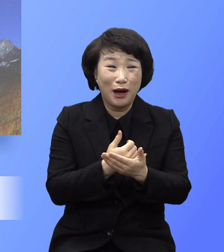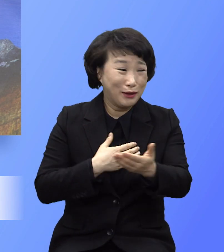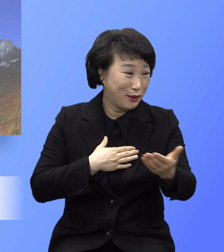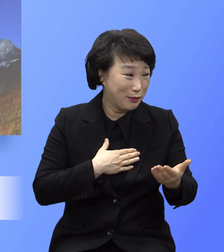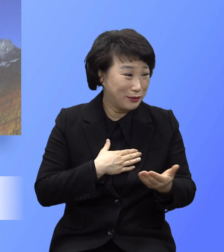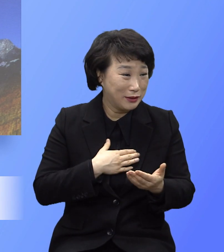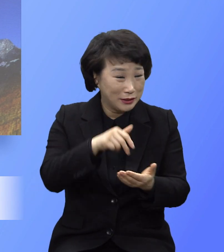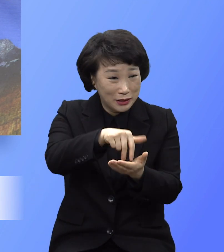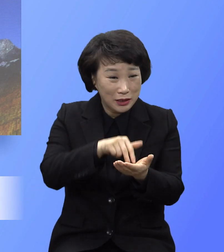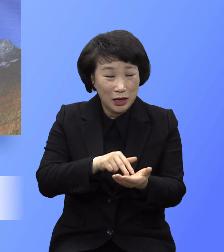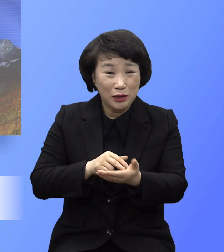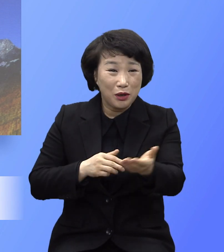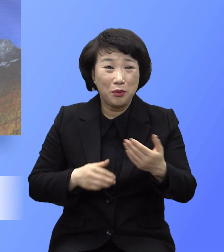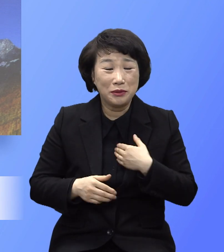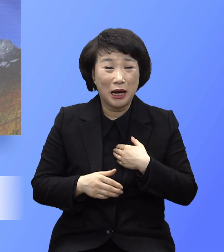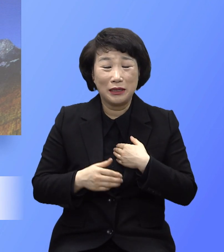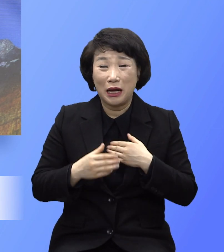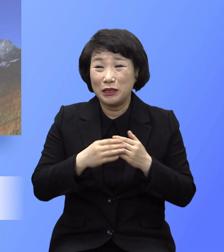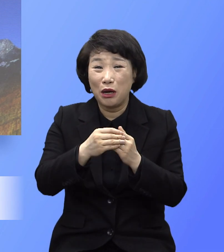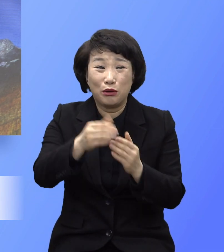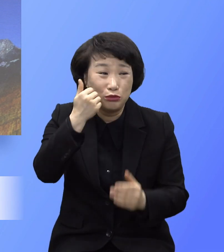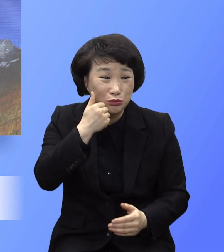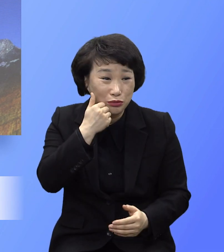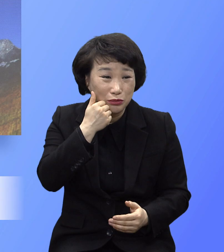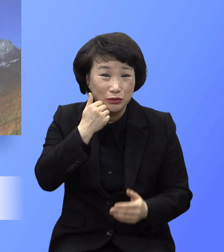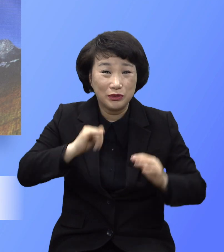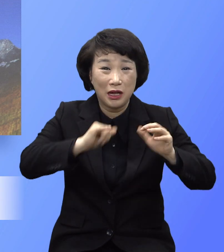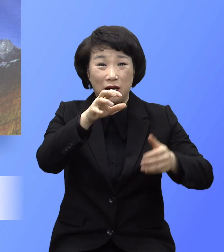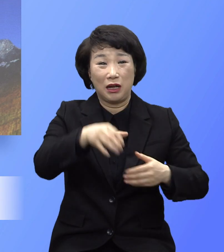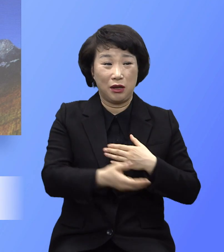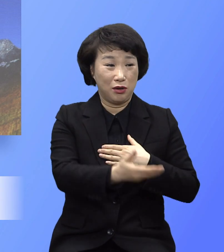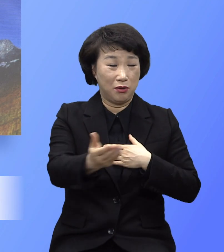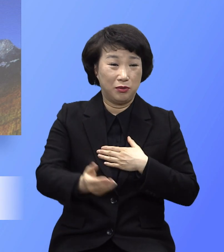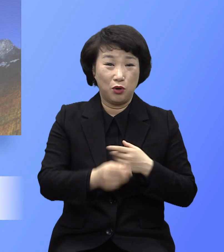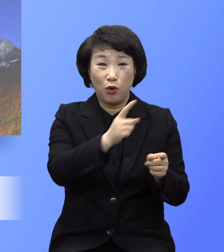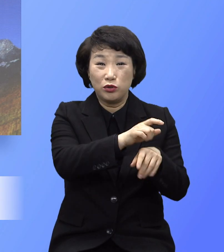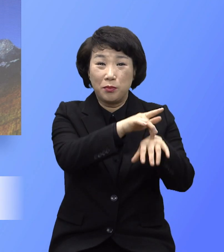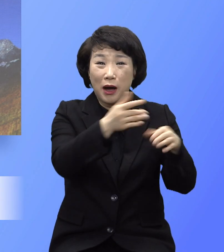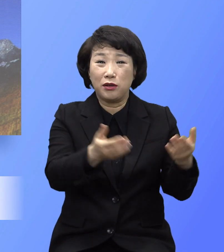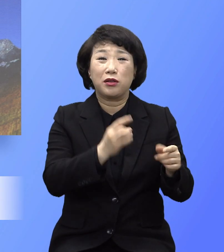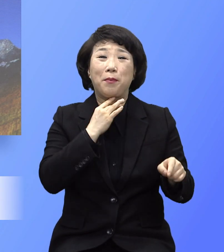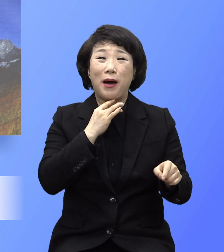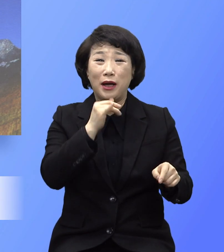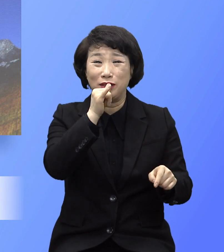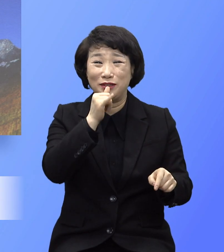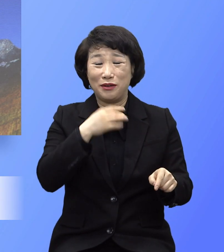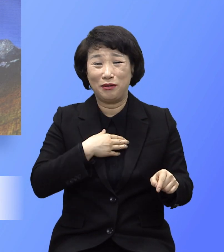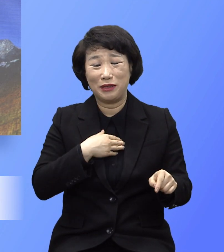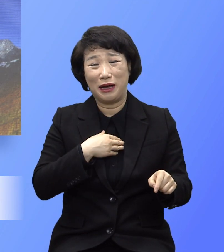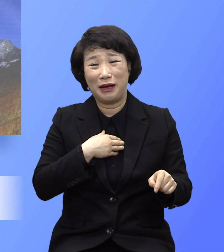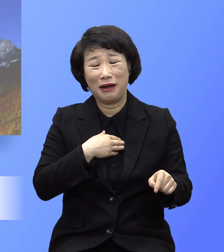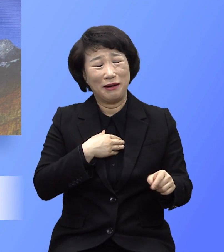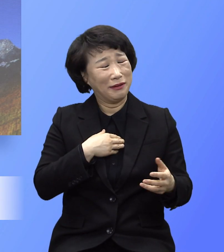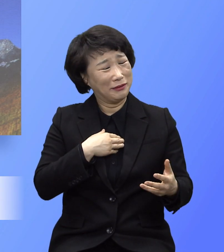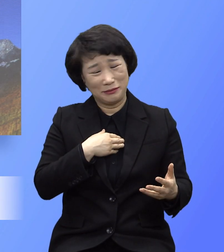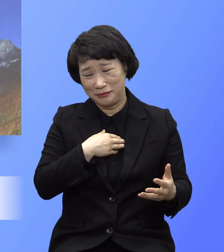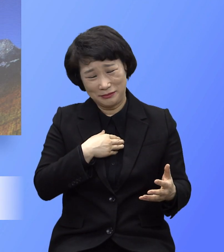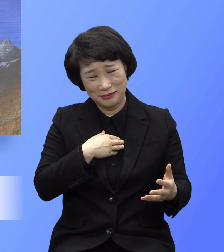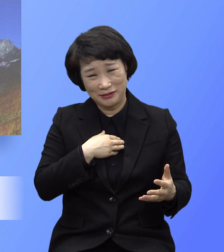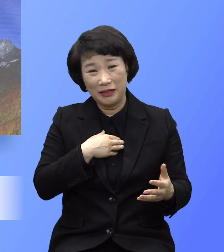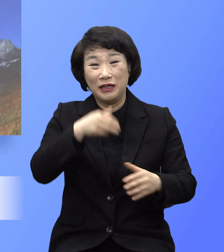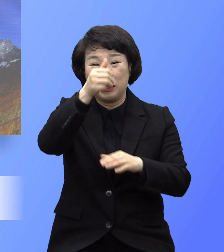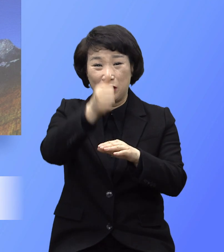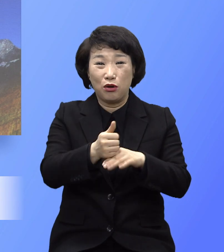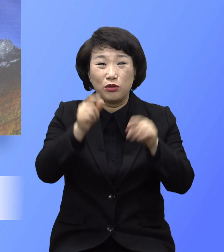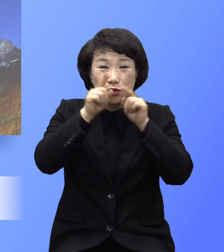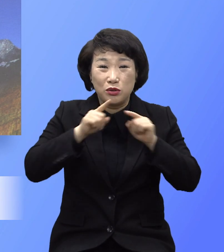정말로 누가 여러분을 데리고 가느냐. 이 세상은 마귀 역사밖에는 대갈 자가 없으니